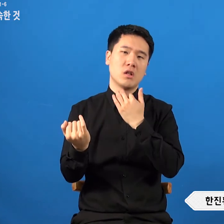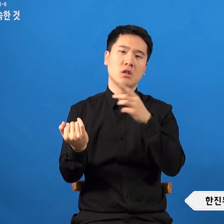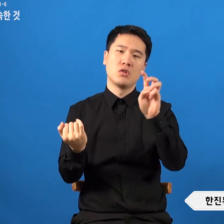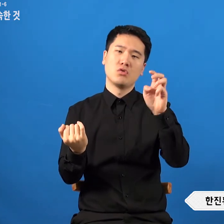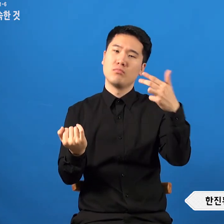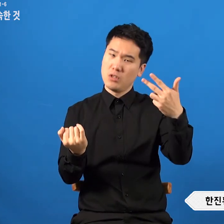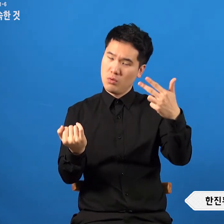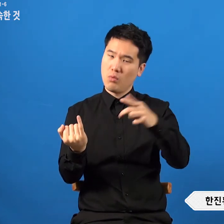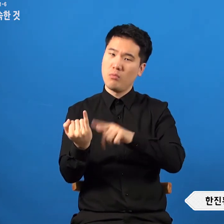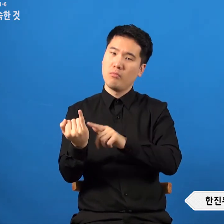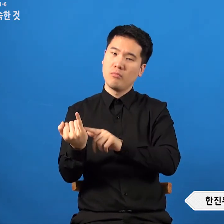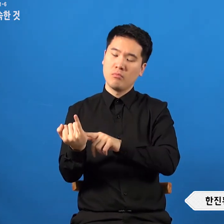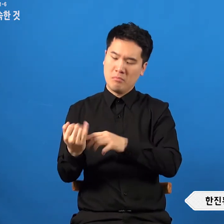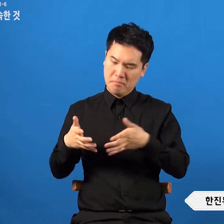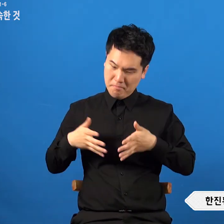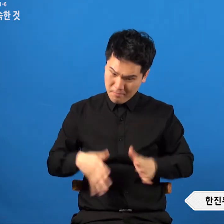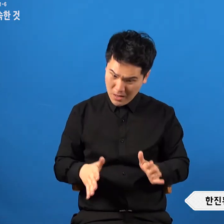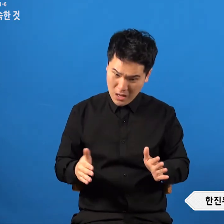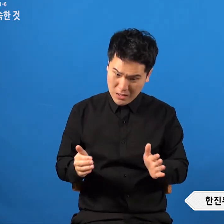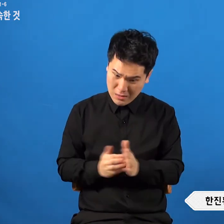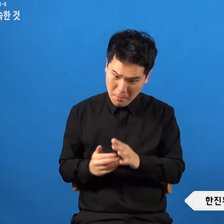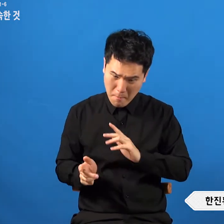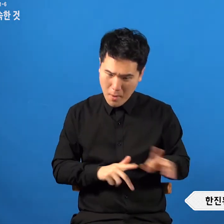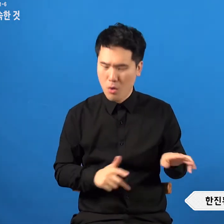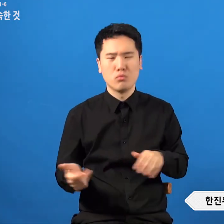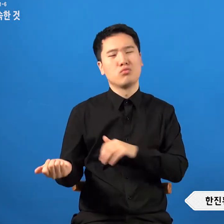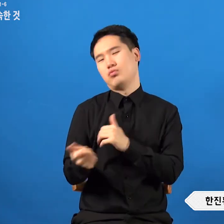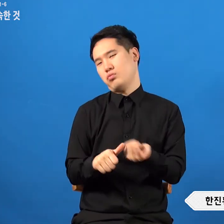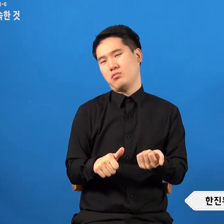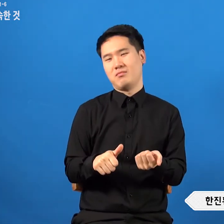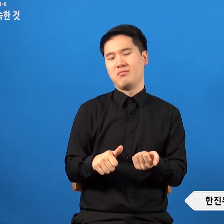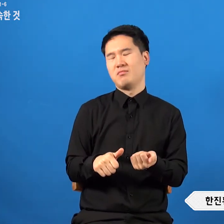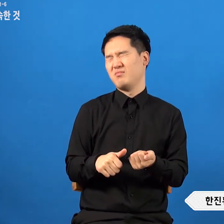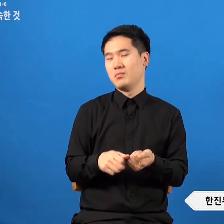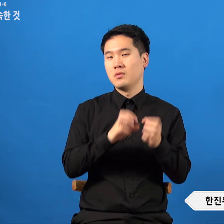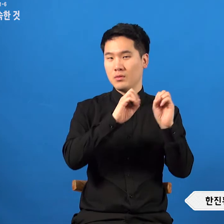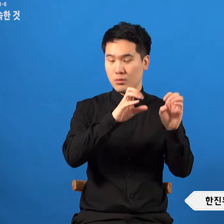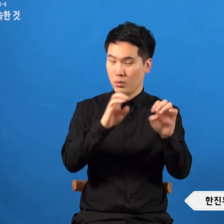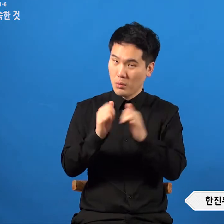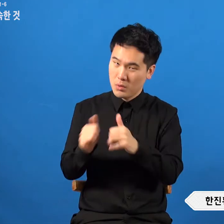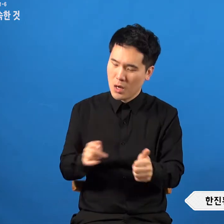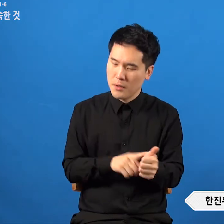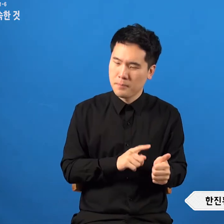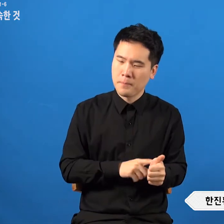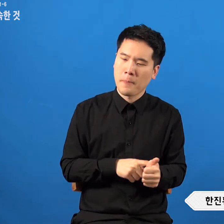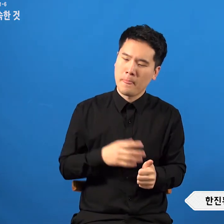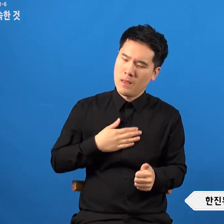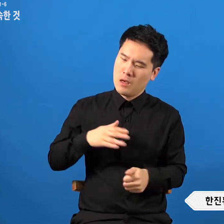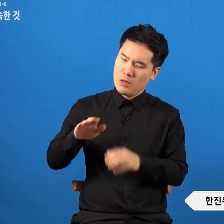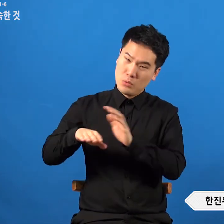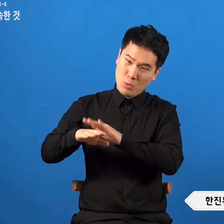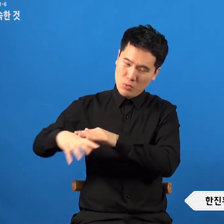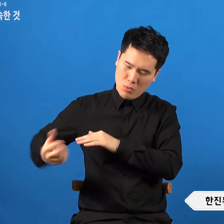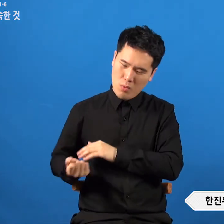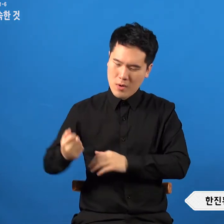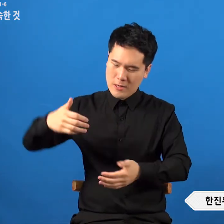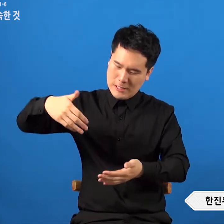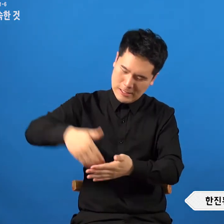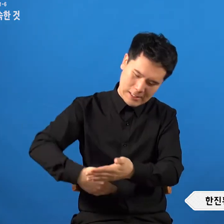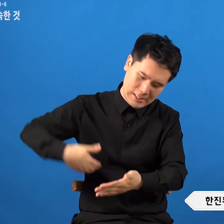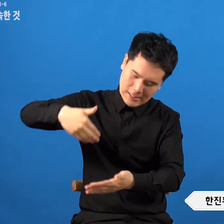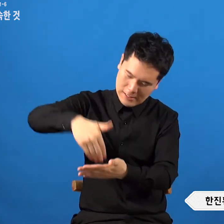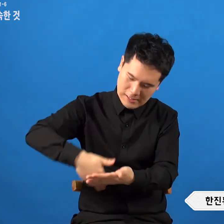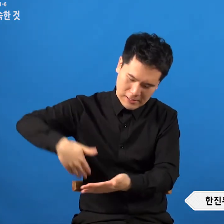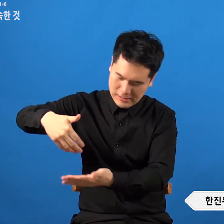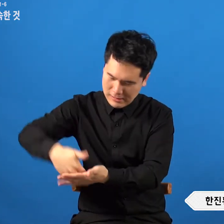27살밖에 안 되는 아내가 그렇게 허무하게 죽었습니다. 선교사는 자기 손으로 땅을 대강 파가지고